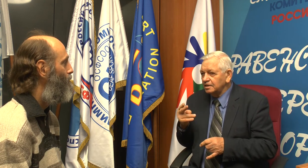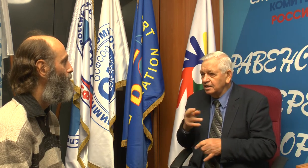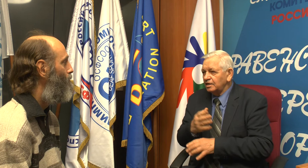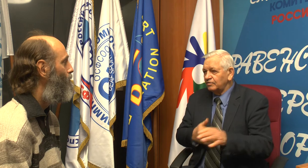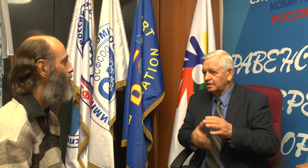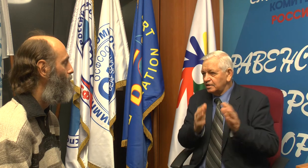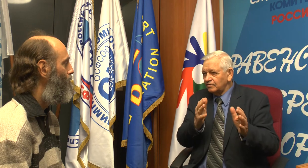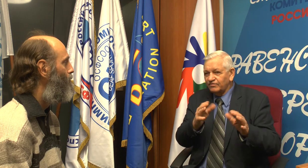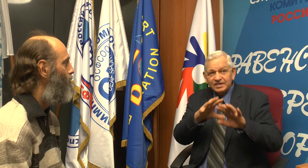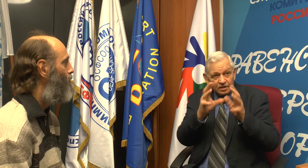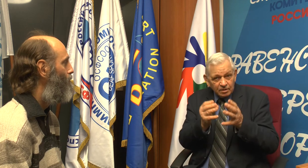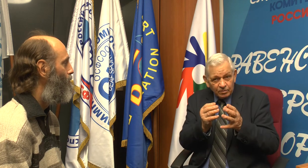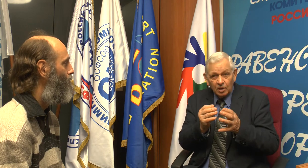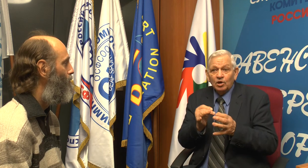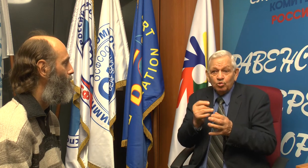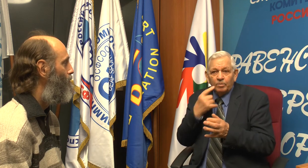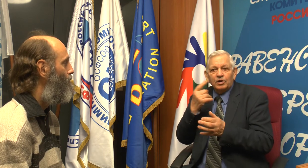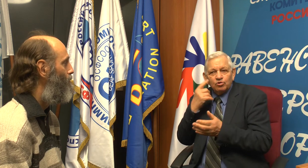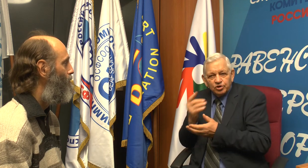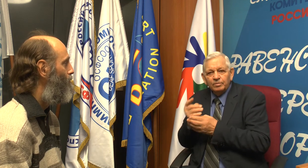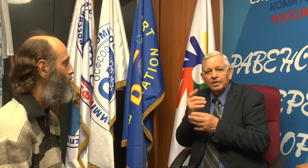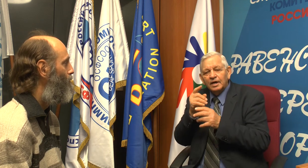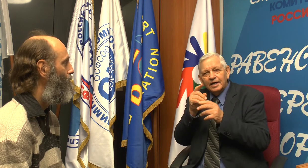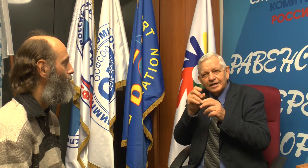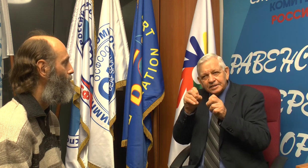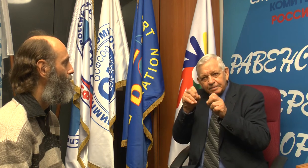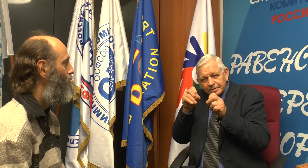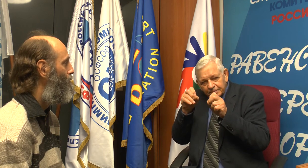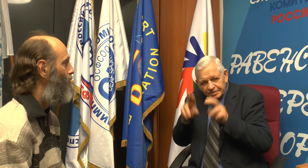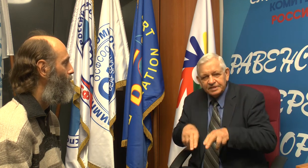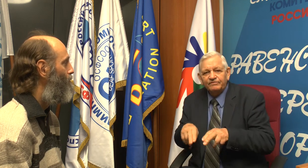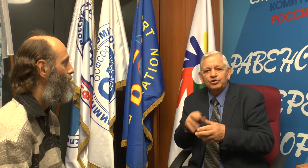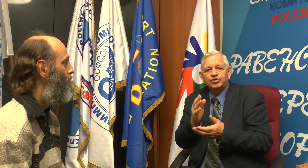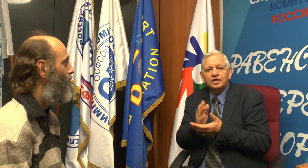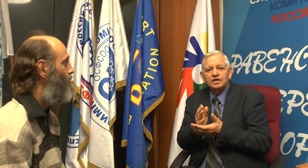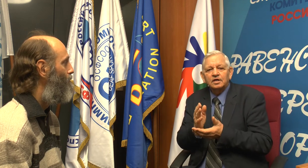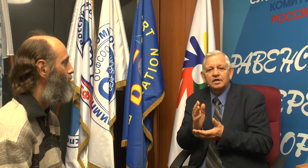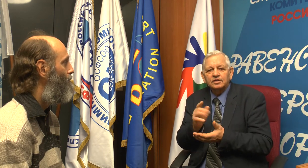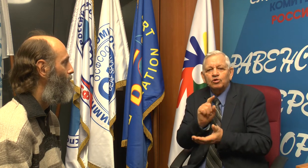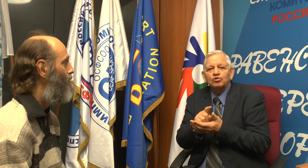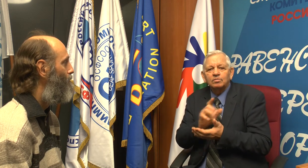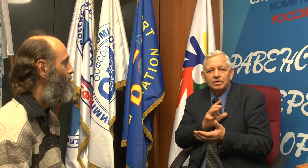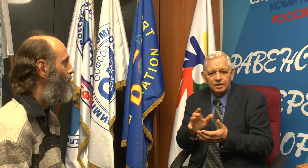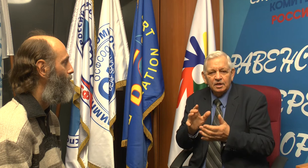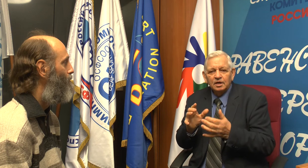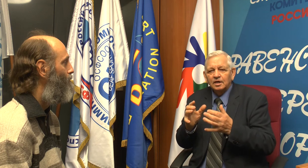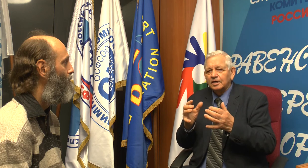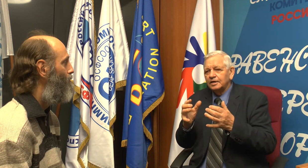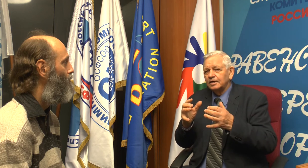для инвалидов в целом. Но по глухим специфичнее должно быть